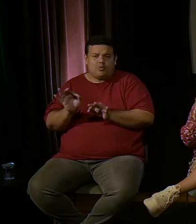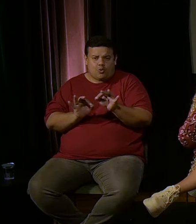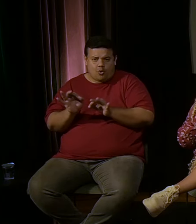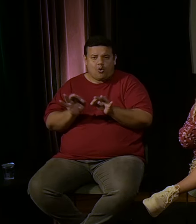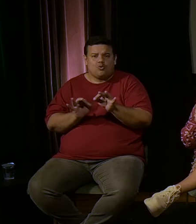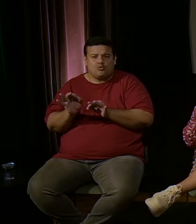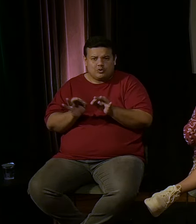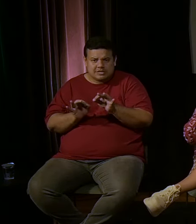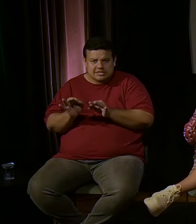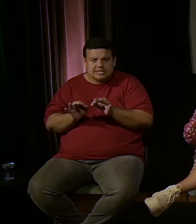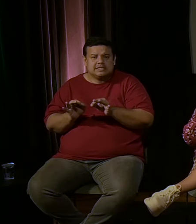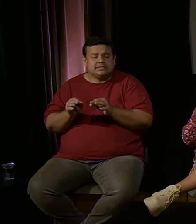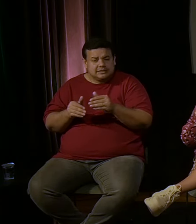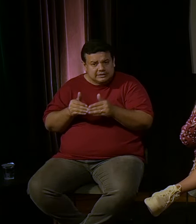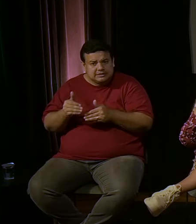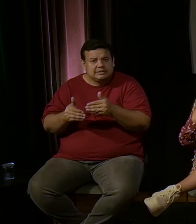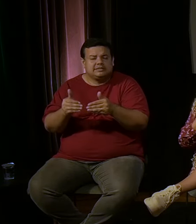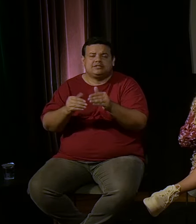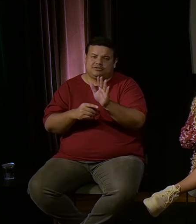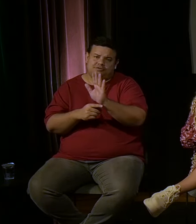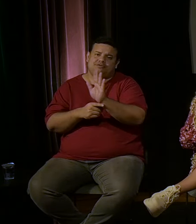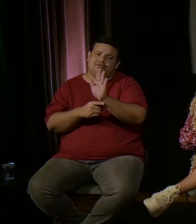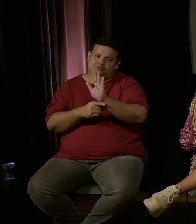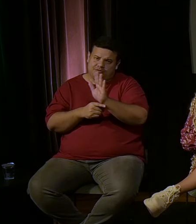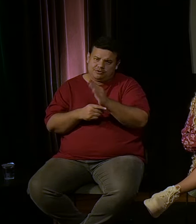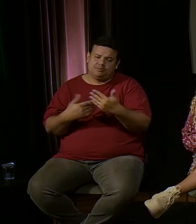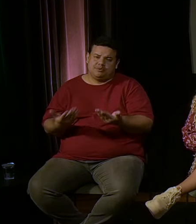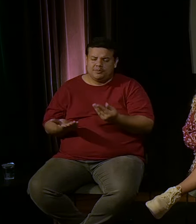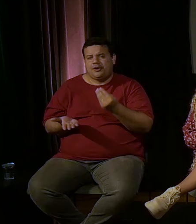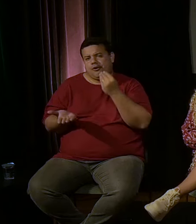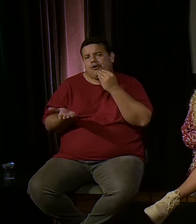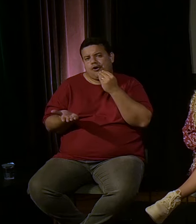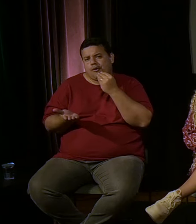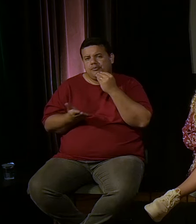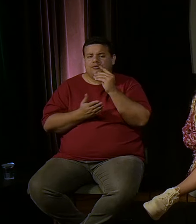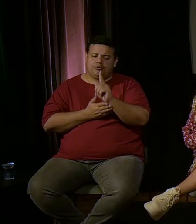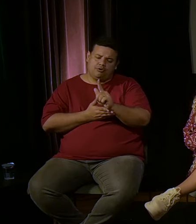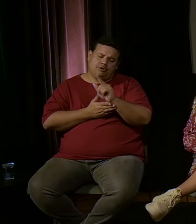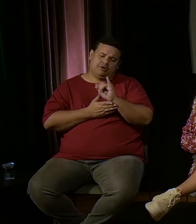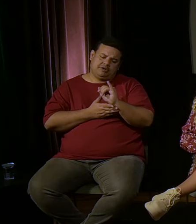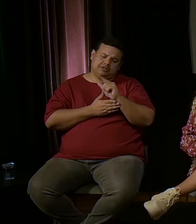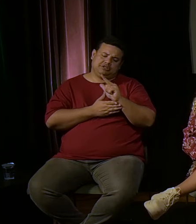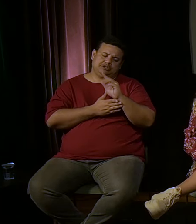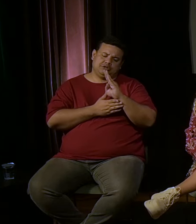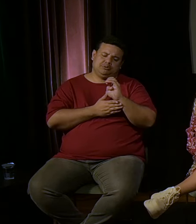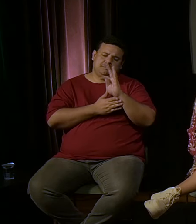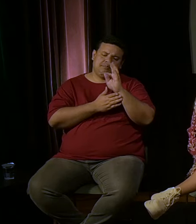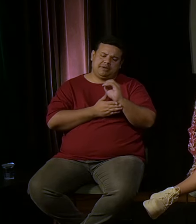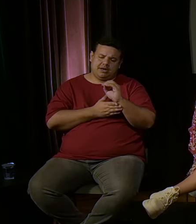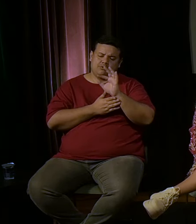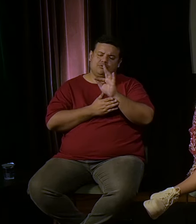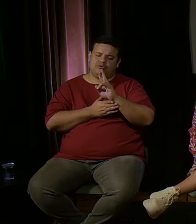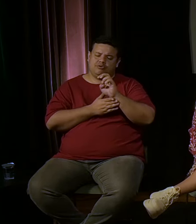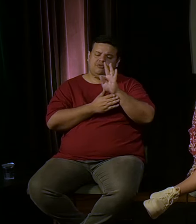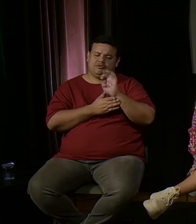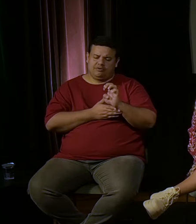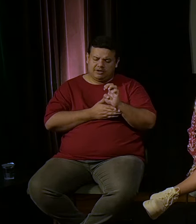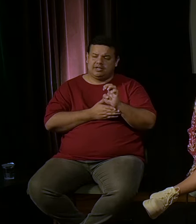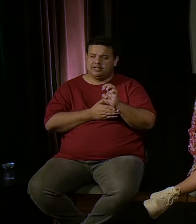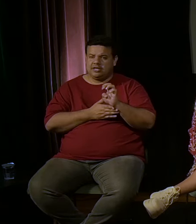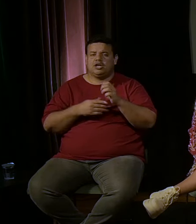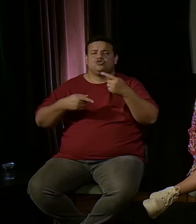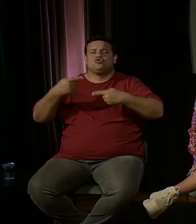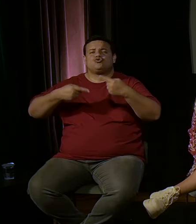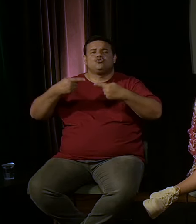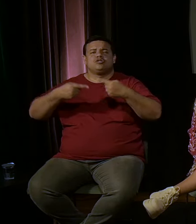mais fílmica, né? Porque, lógico que, assim, Gilberto Freire, toda a questão, toda a discussão sociológica